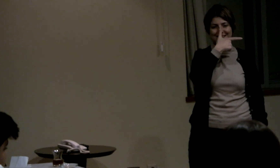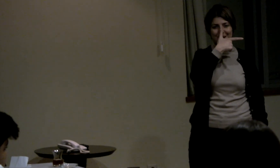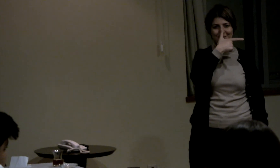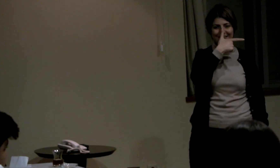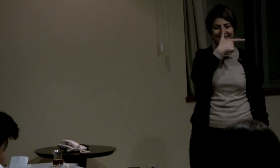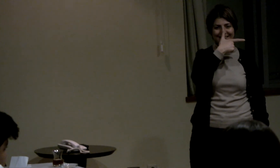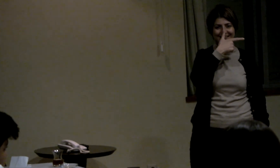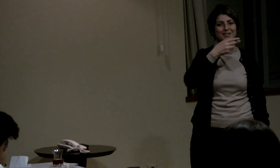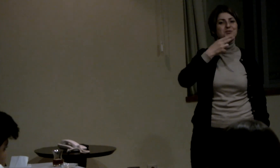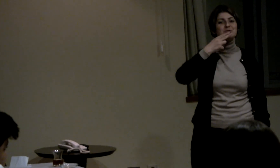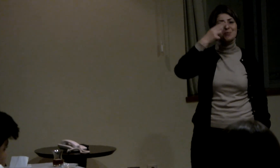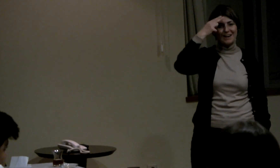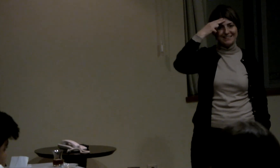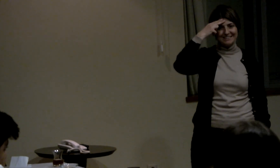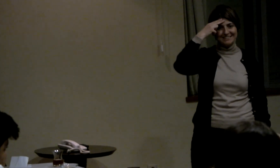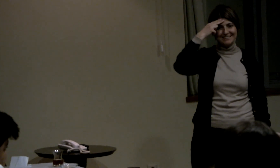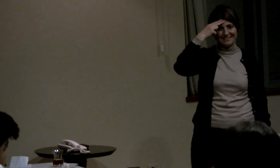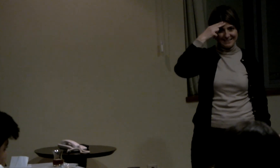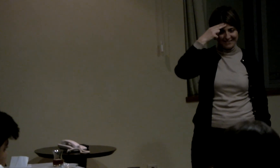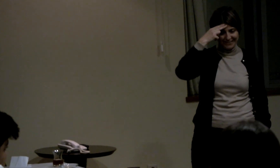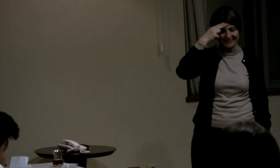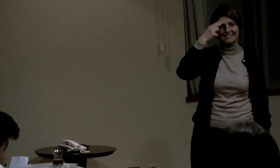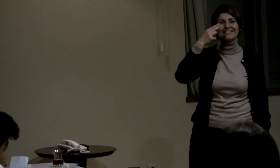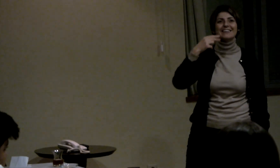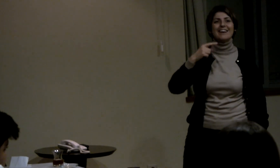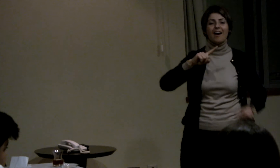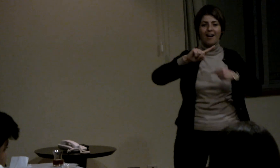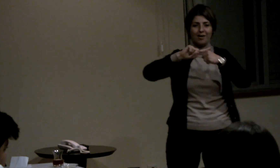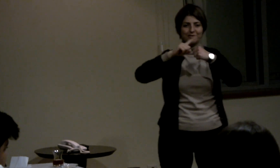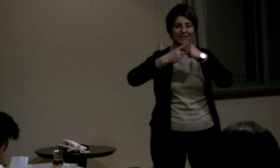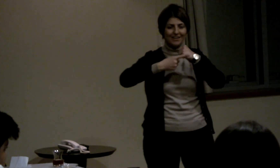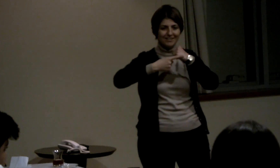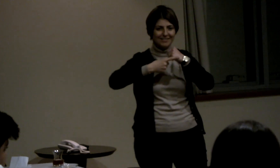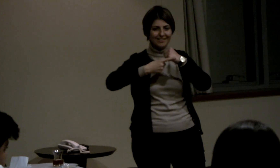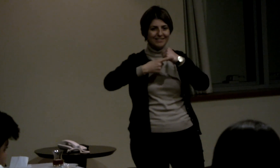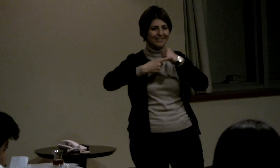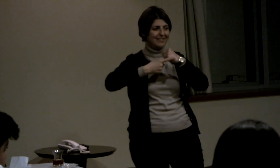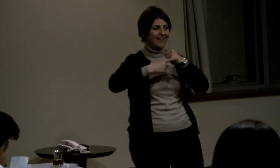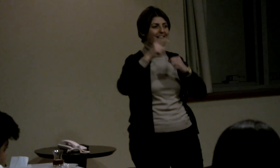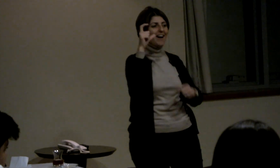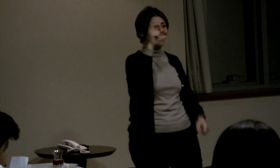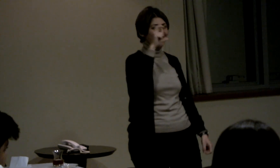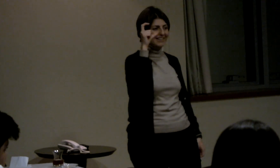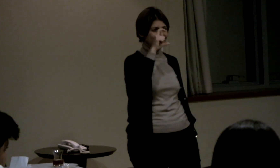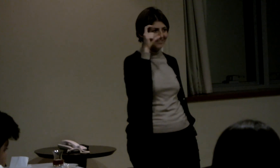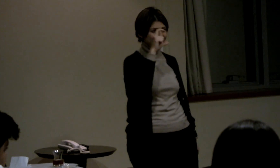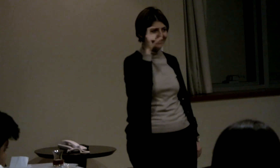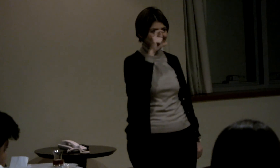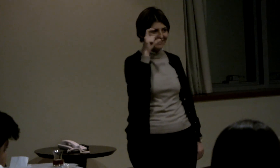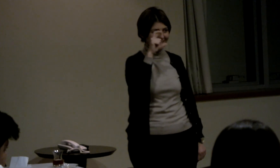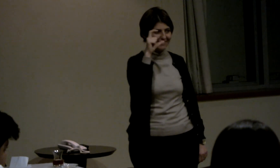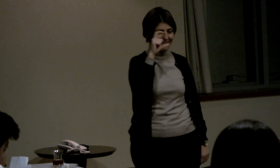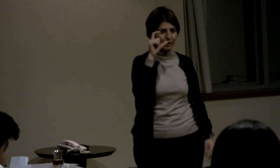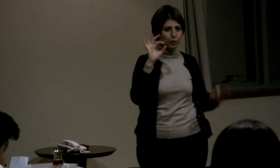Perşembe, Cuma, evet. Hafta, ay,